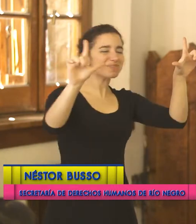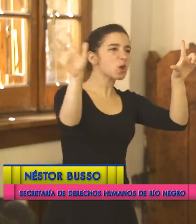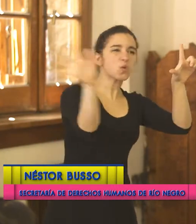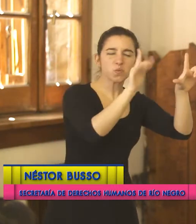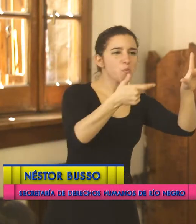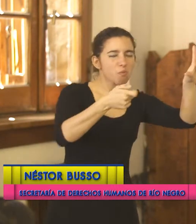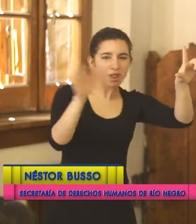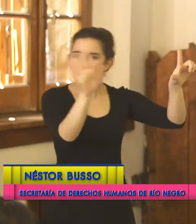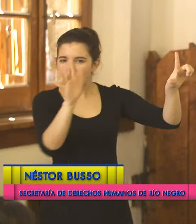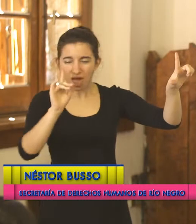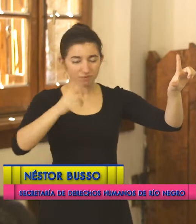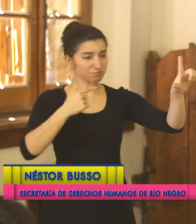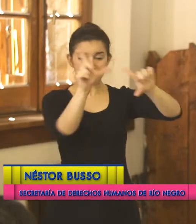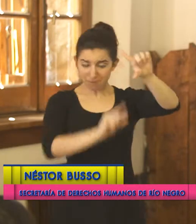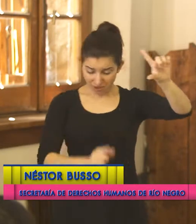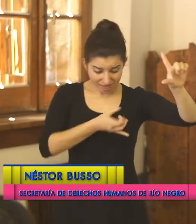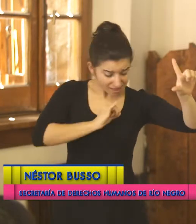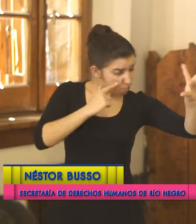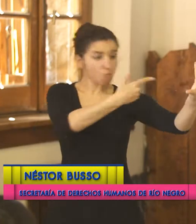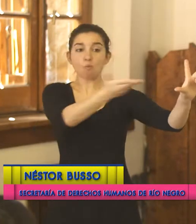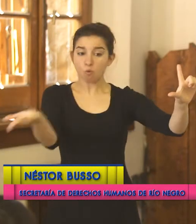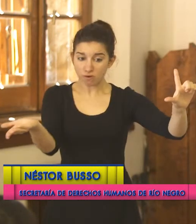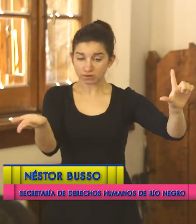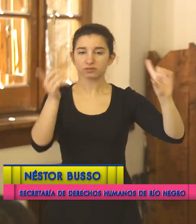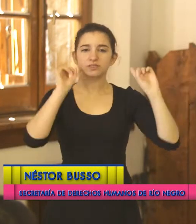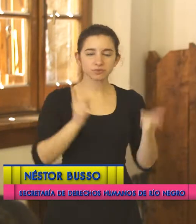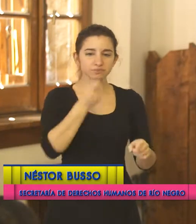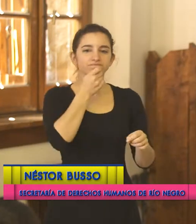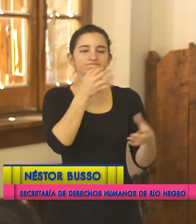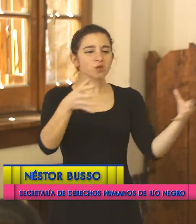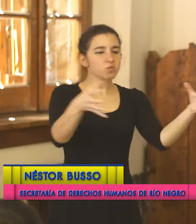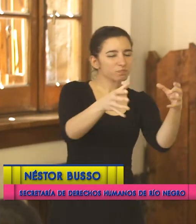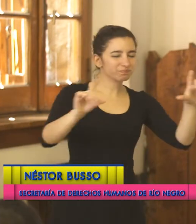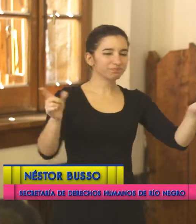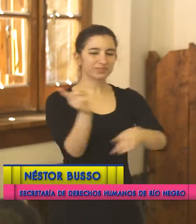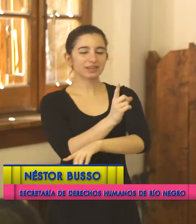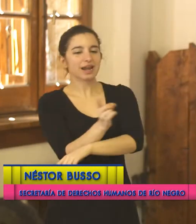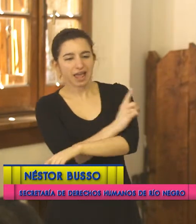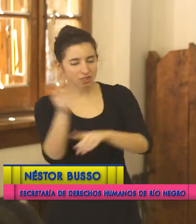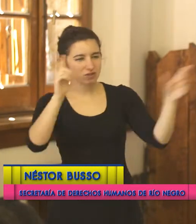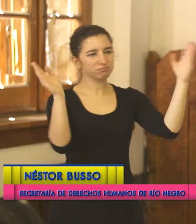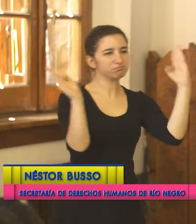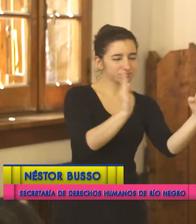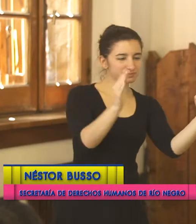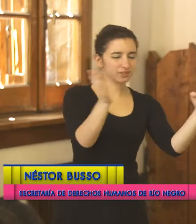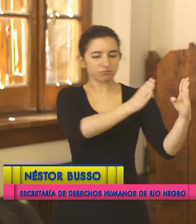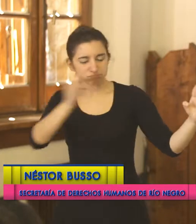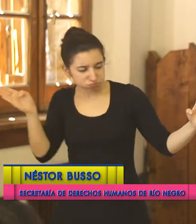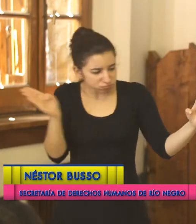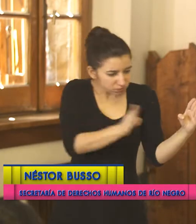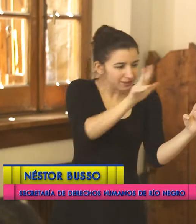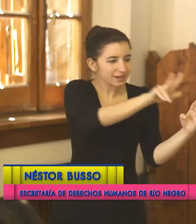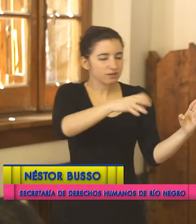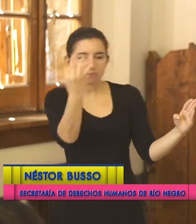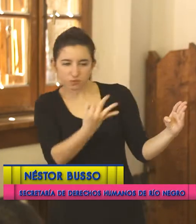nuestra realidad promover el sector sin fines de lucro ese 33% del espectro que está